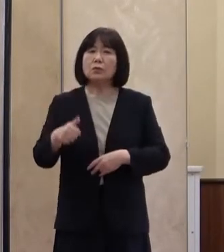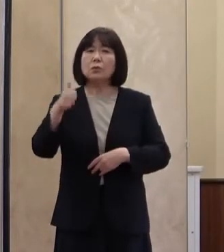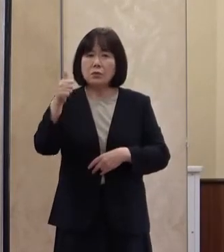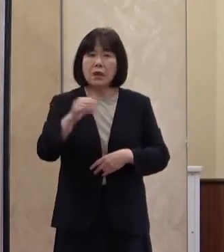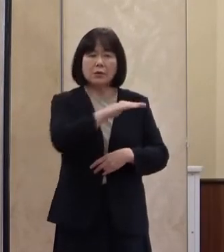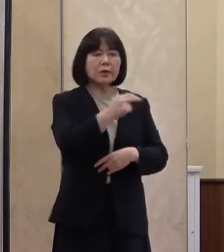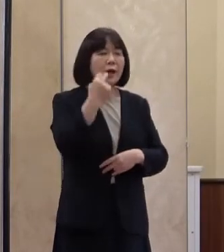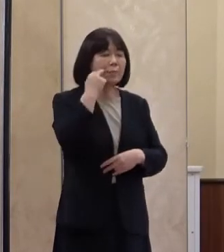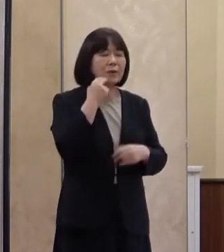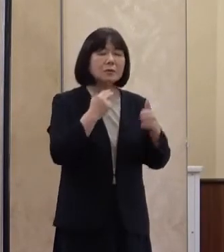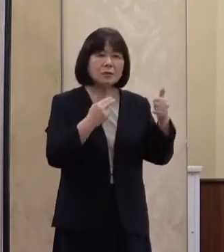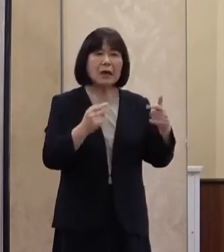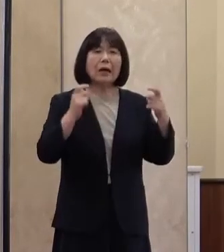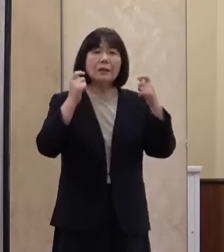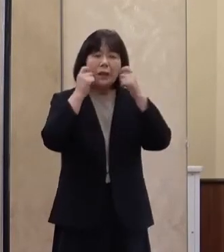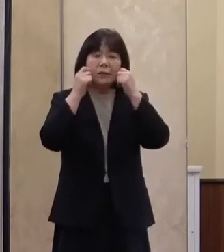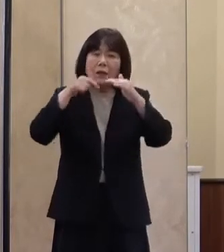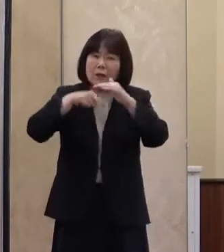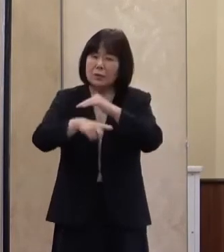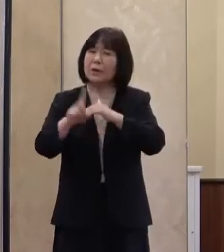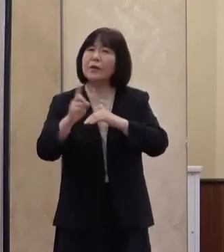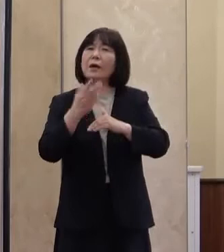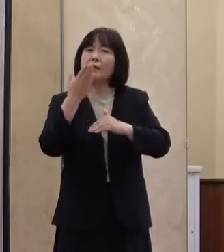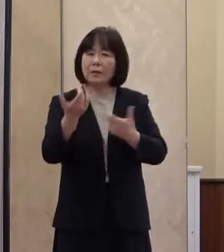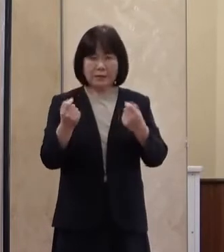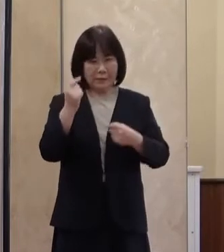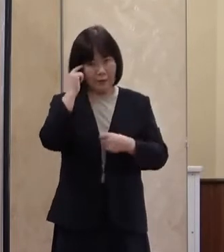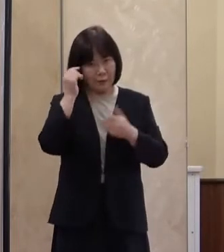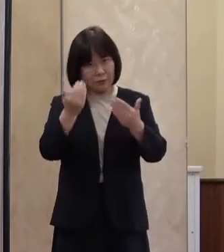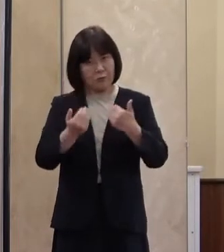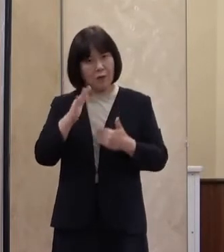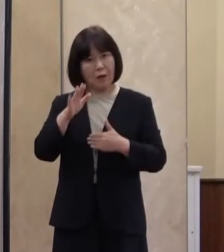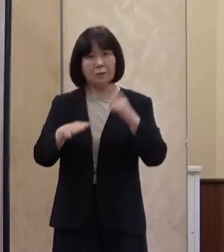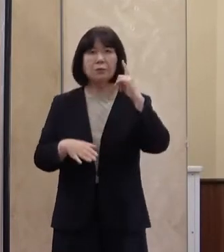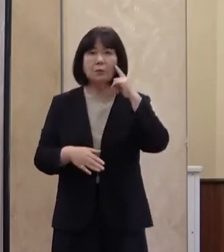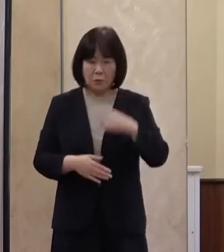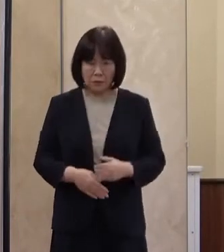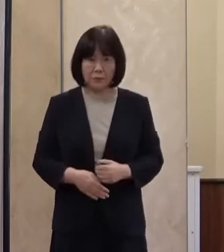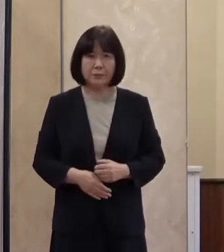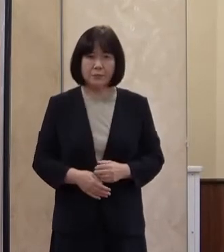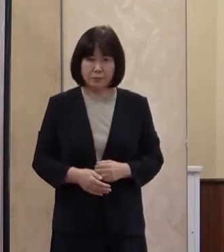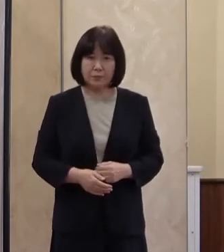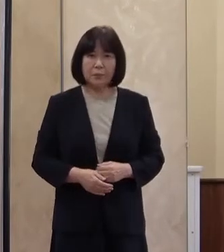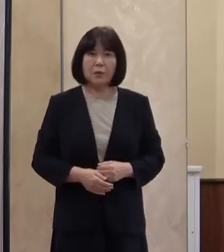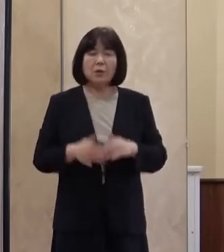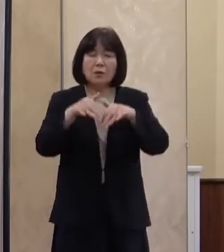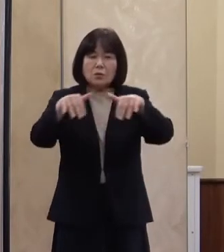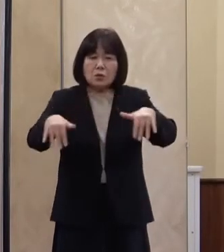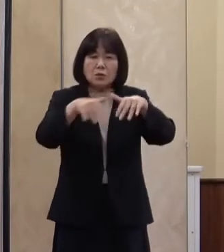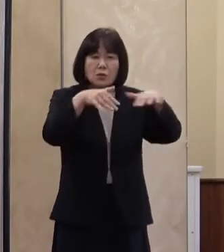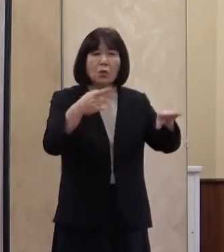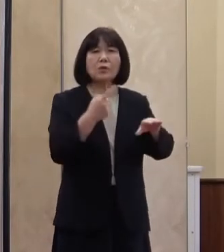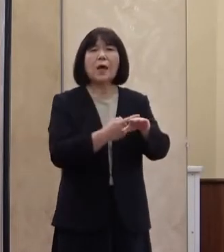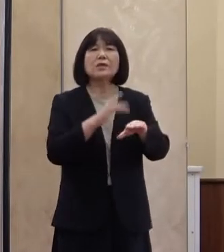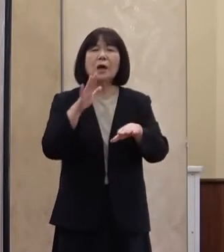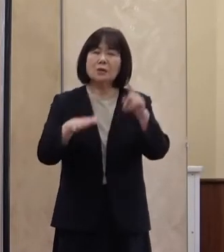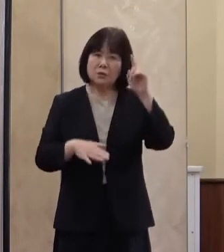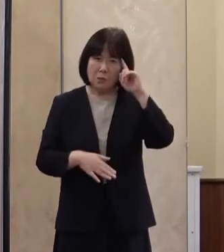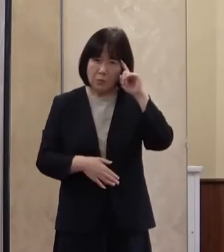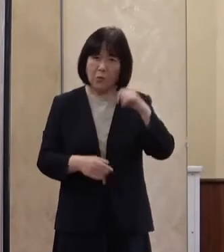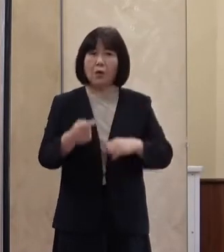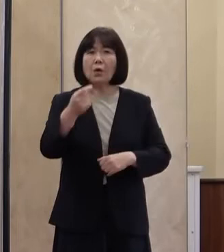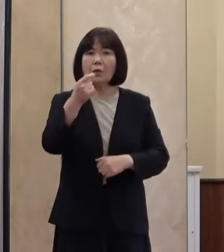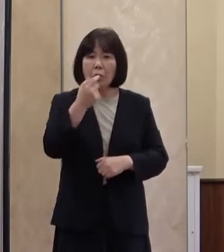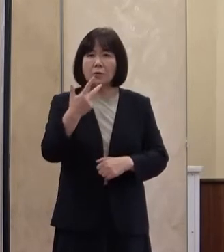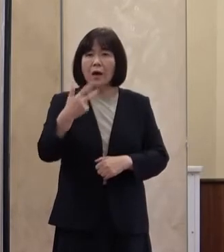か。できなかった理由っていうのはやっぱりちゃんと考えなきゃいけなくて、それぞれ組織の体質っていうのがあってですね、これは僕は大阪市長まで大阪府知